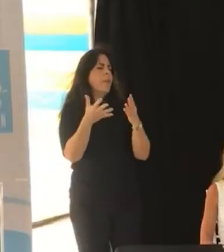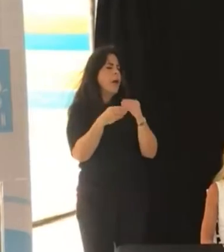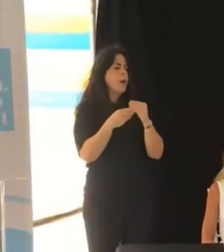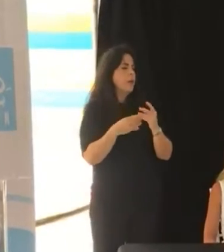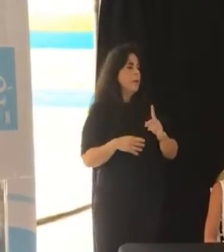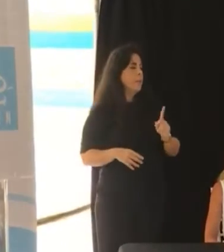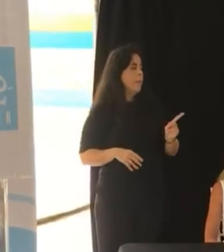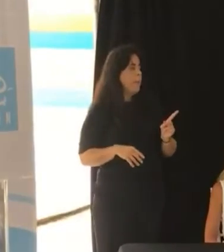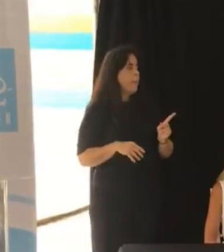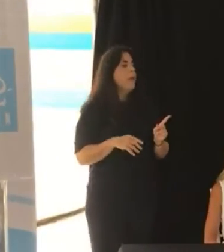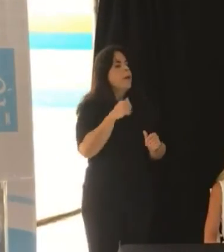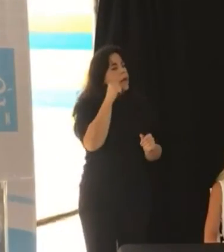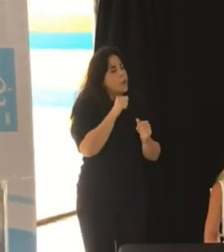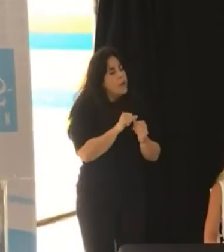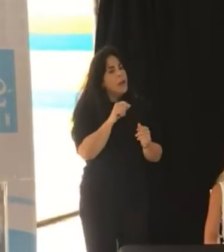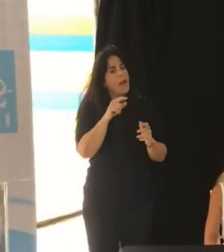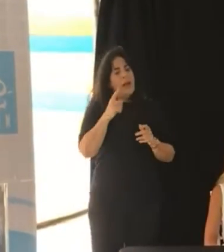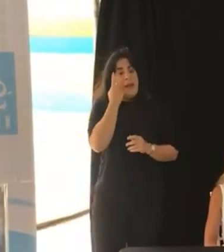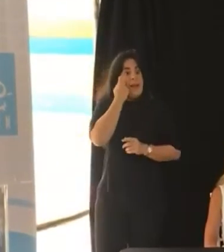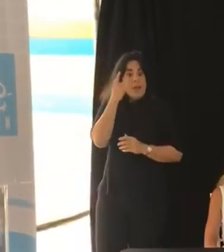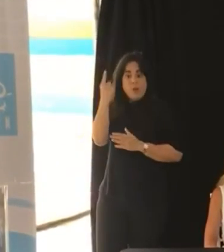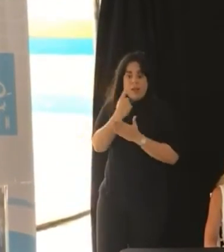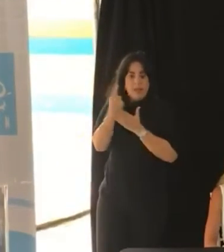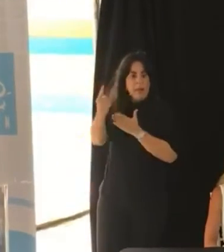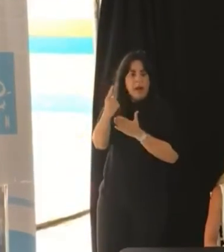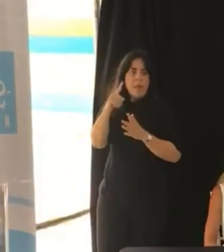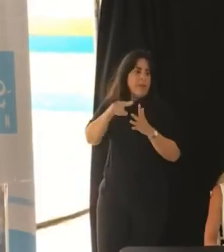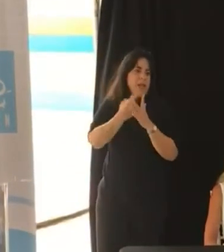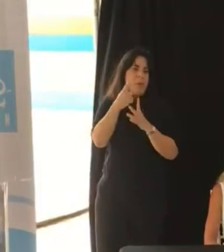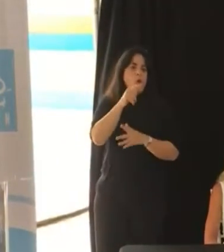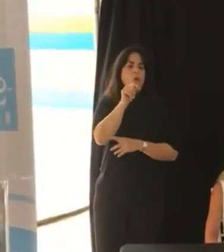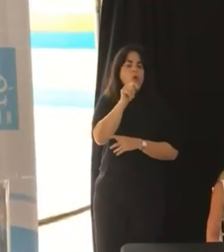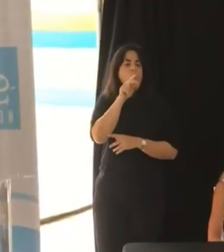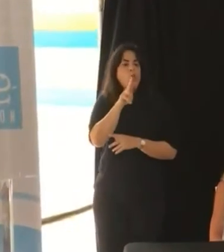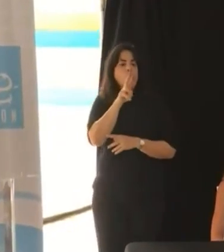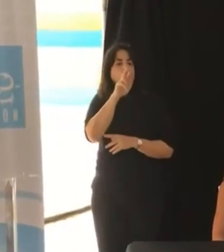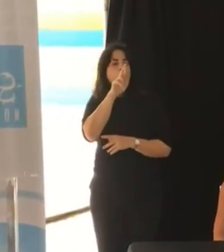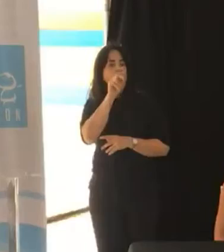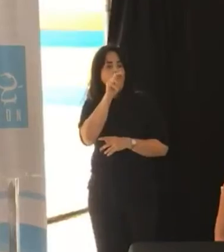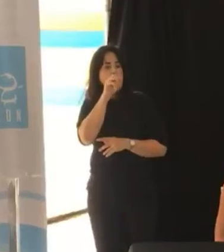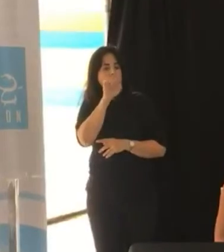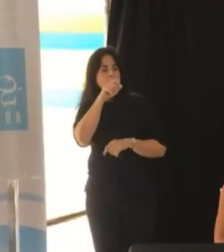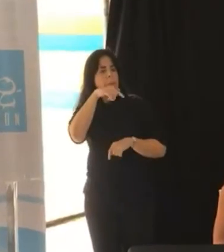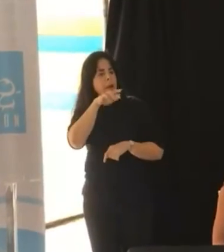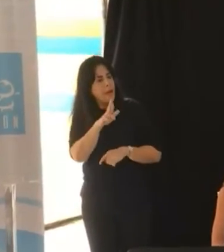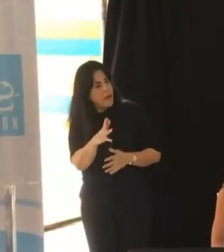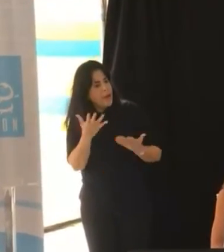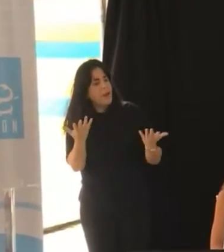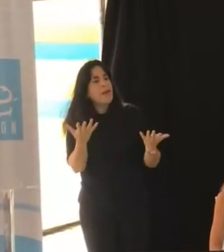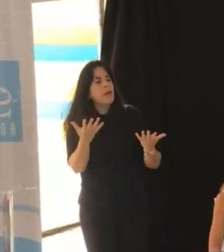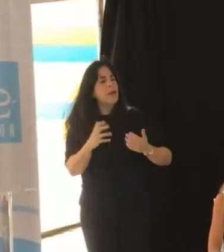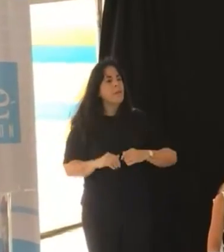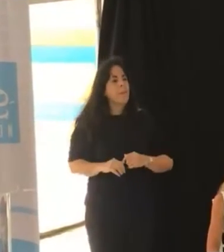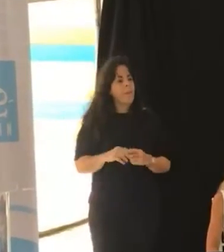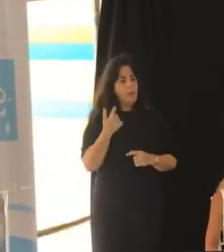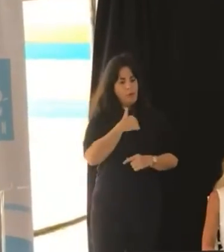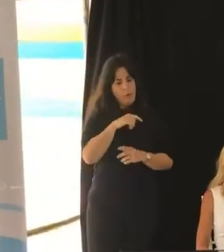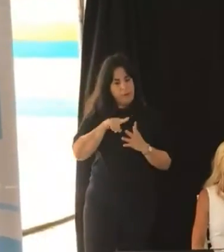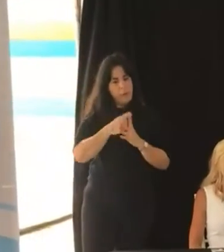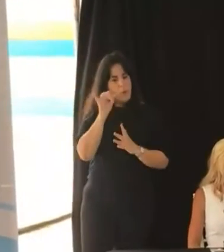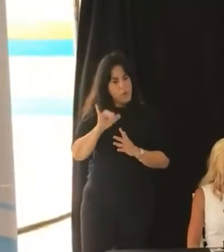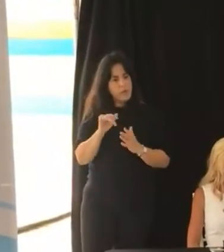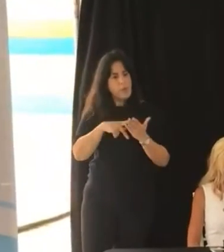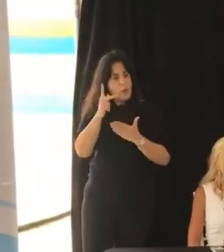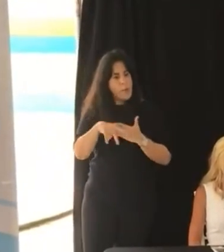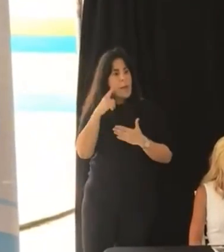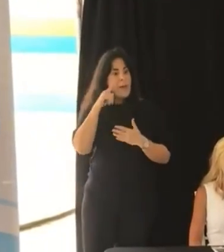que nosotros empezamos con turnos PR hace una semana, ¿verdad? Y nosotros comenzamos con turnos PR